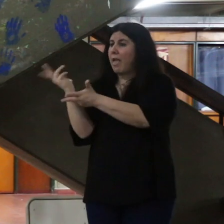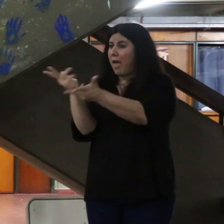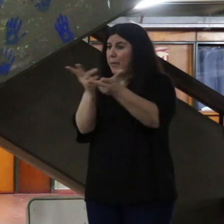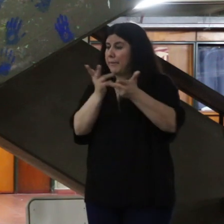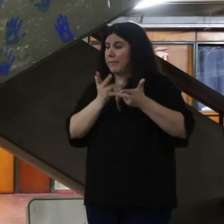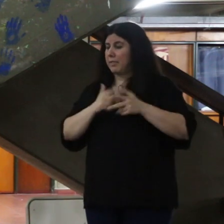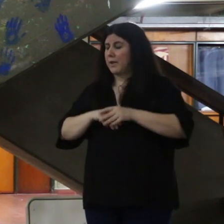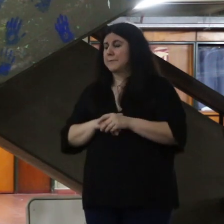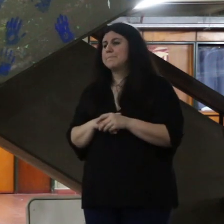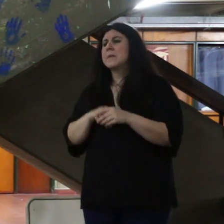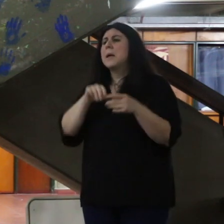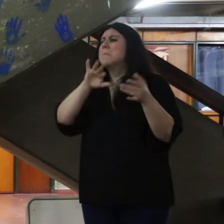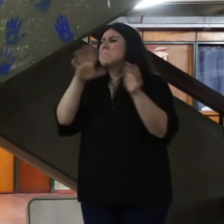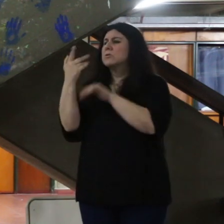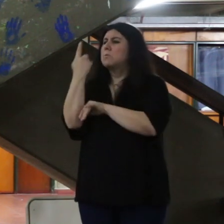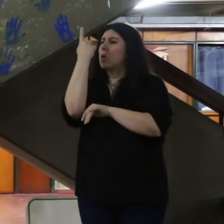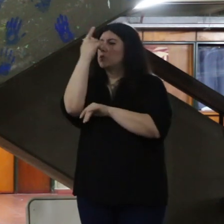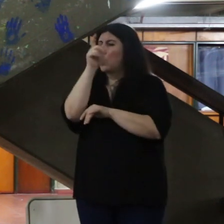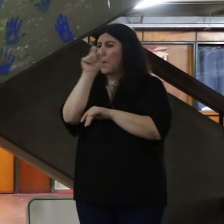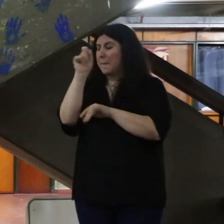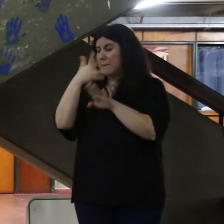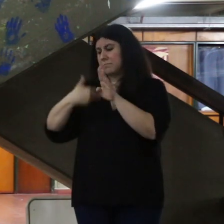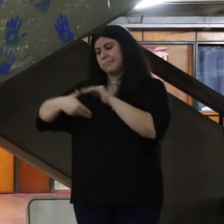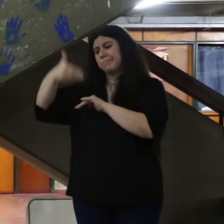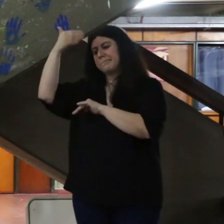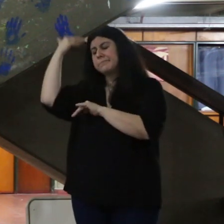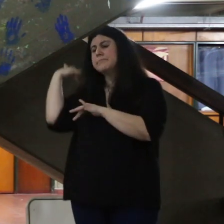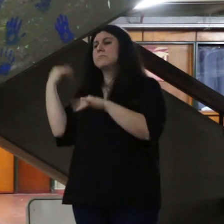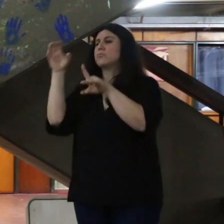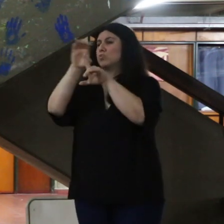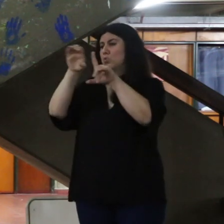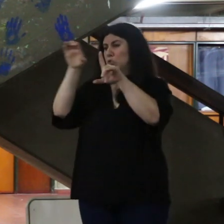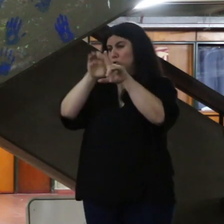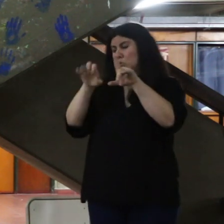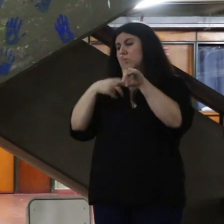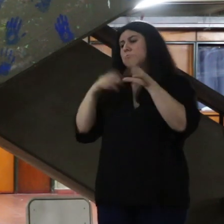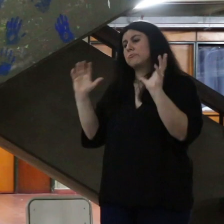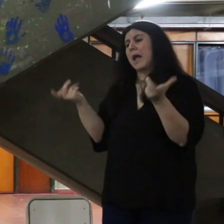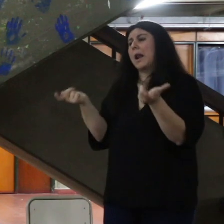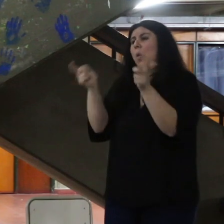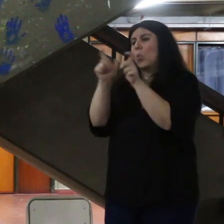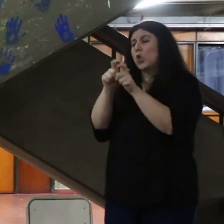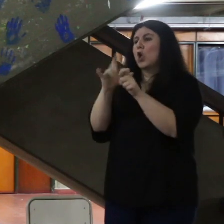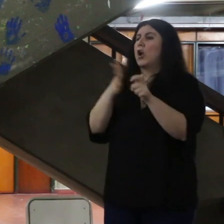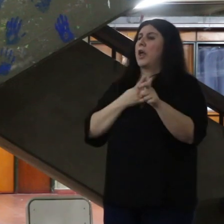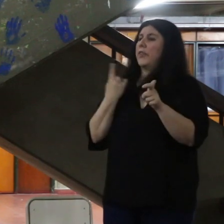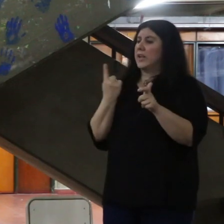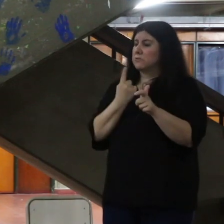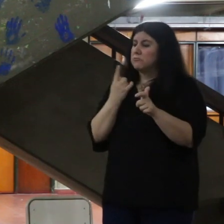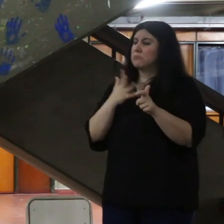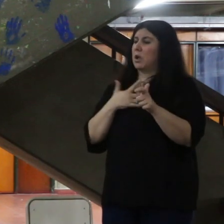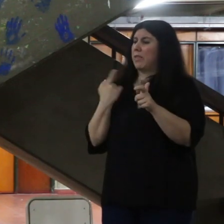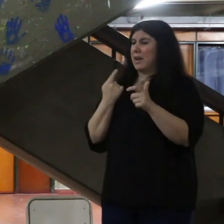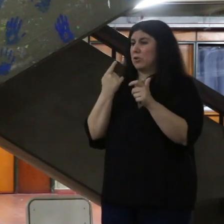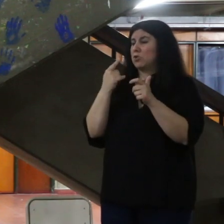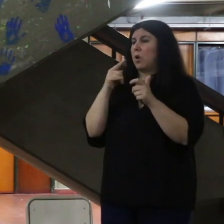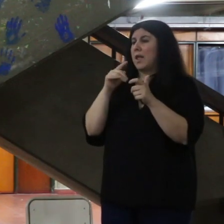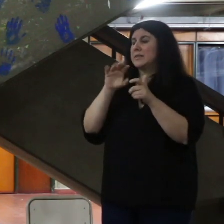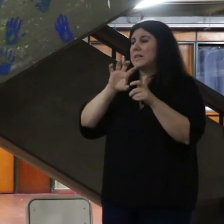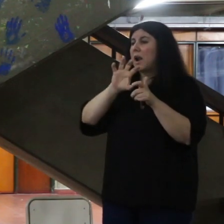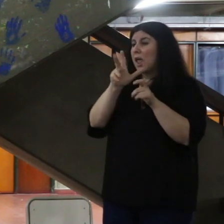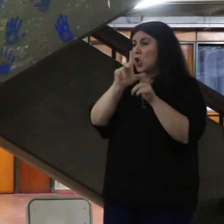Hace un mes estaba en un Zoom con directores y directoras de la zona